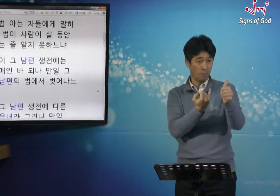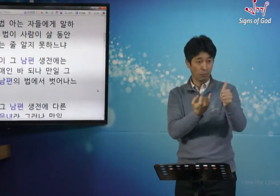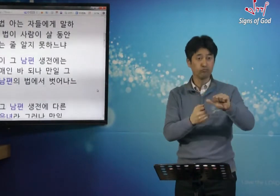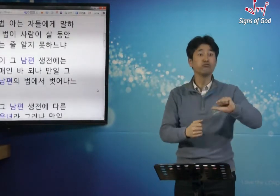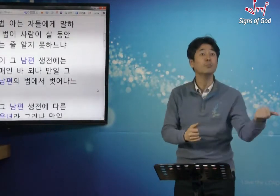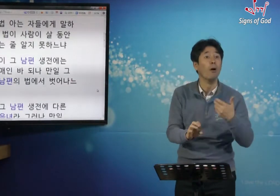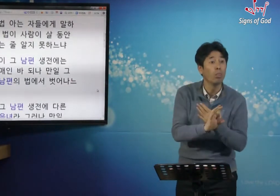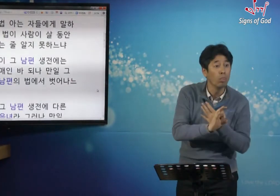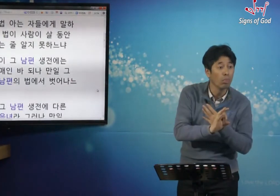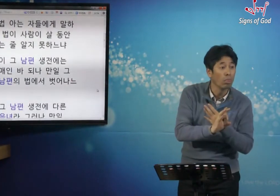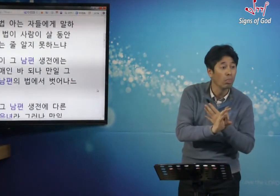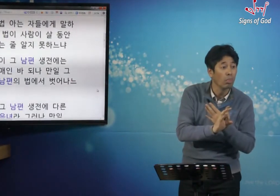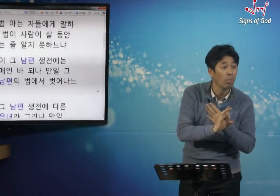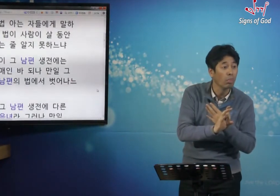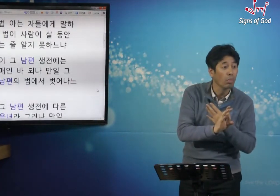만약에 남편이 죽었다면,